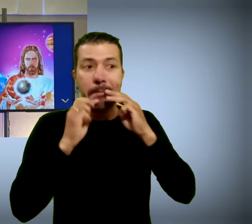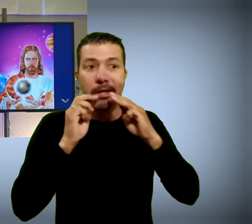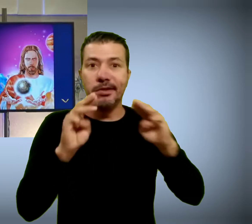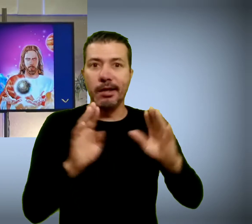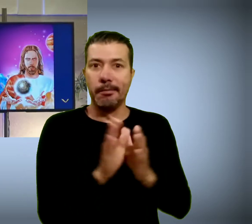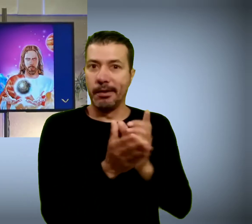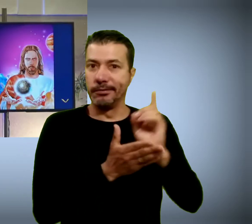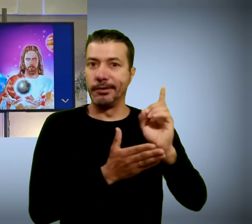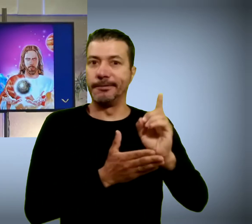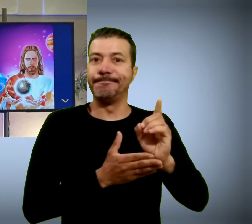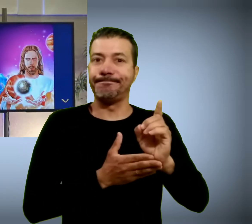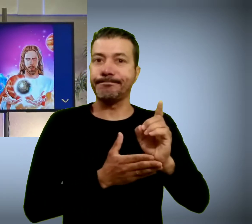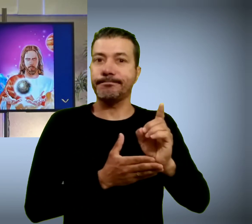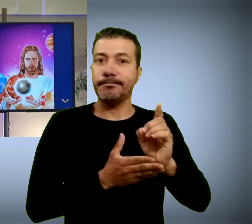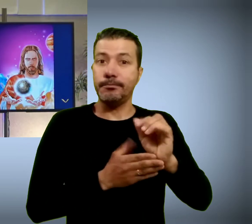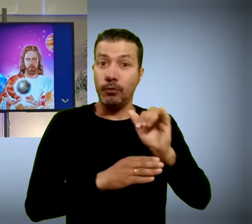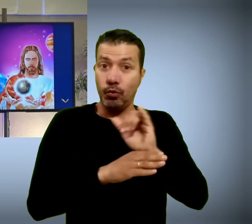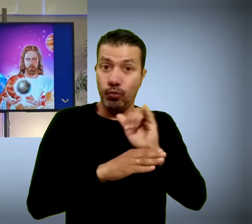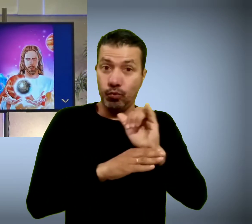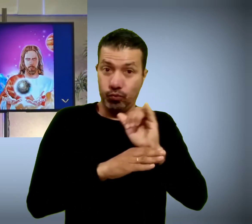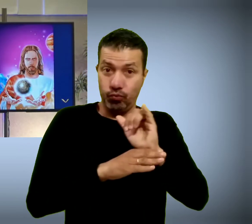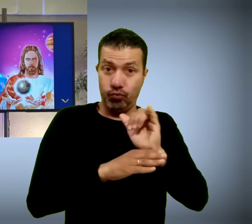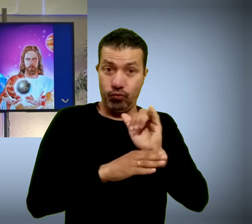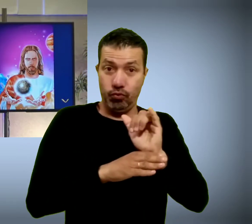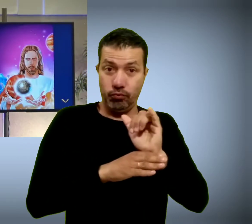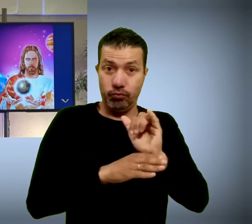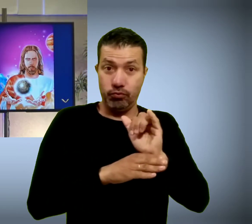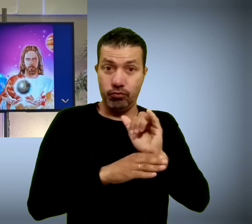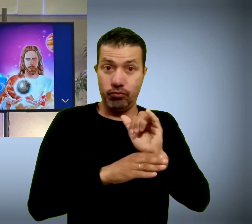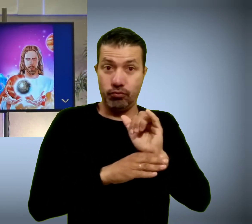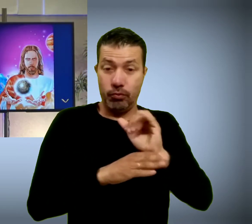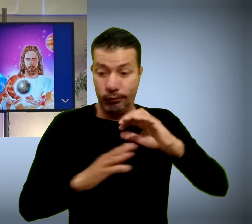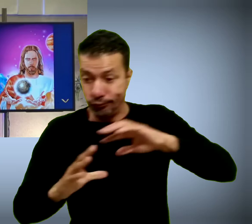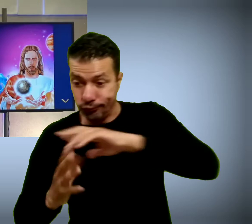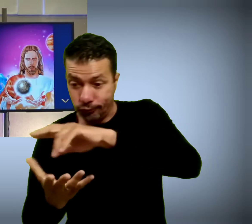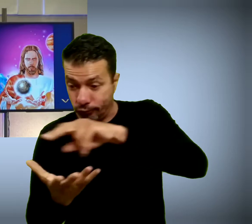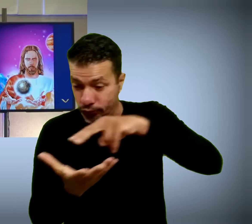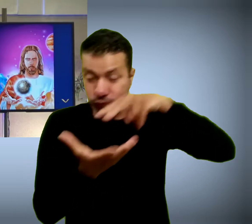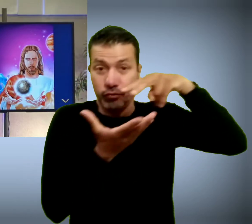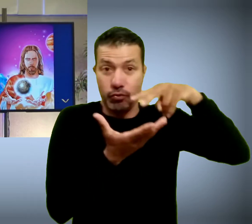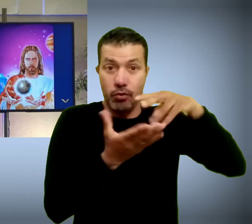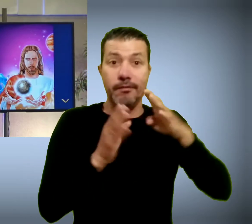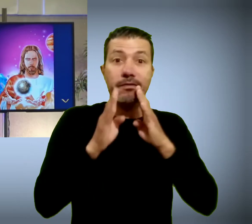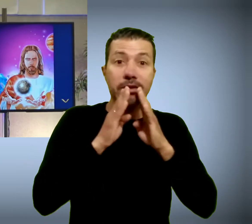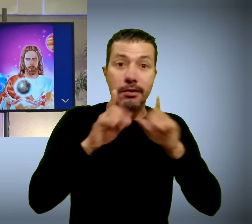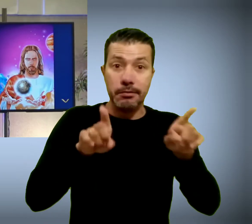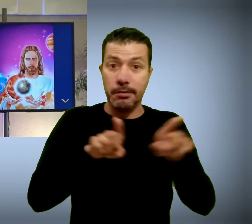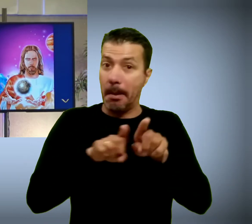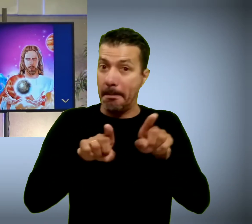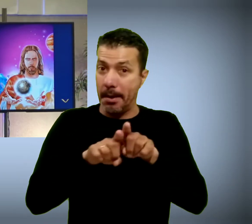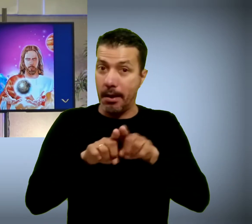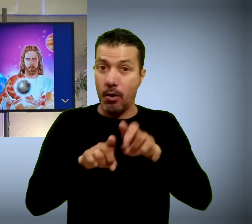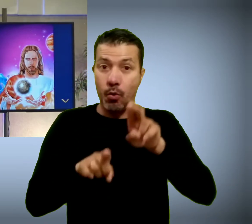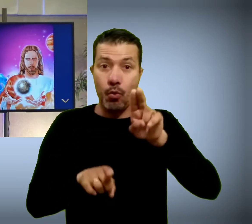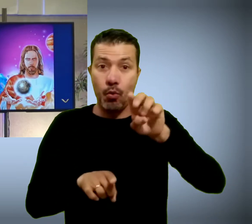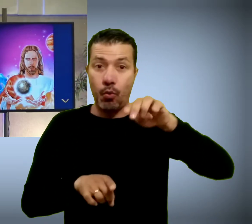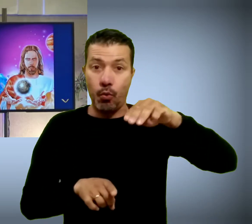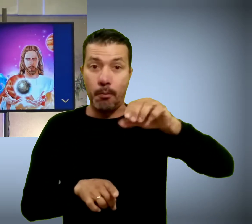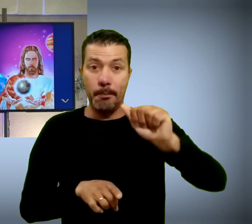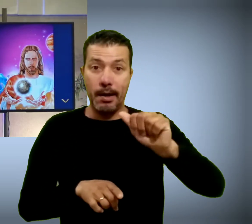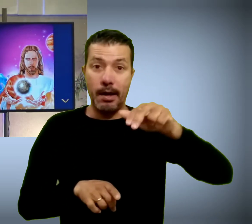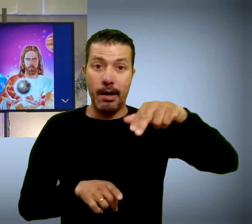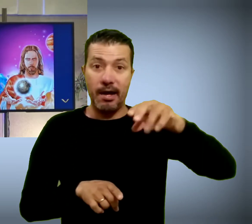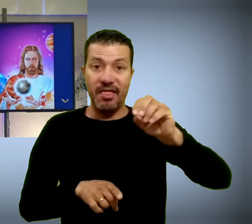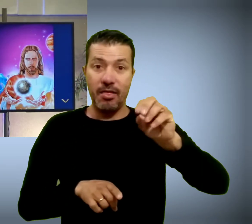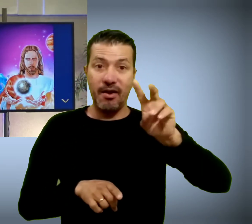Nós temos o nosso canal do YouTube, Nova Visão para o Novo Tempo, o mesmo para o Facebook, Nova Visão para o Novo Tempo, e você também